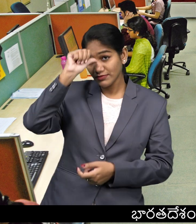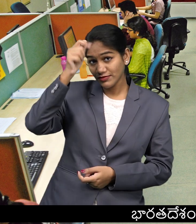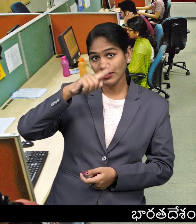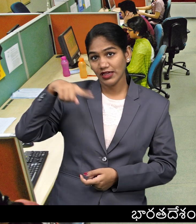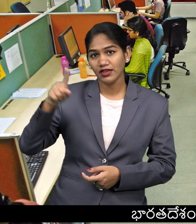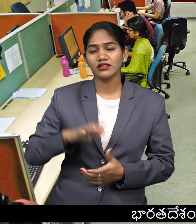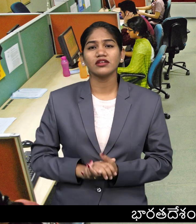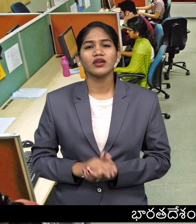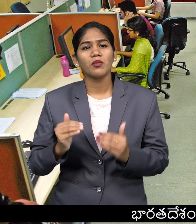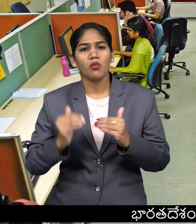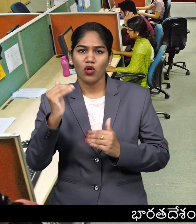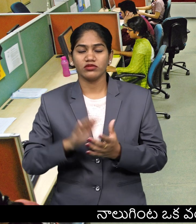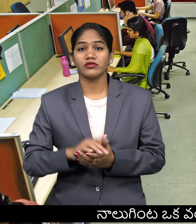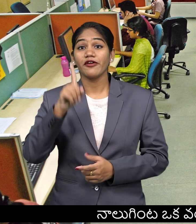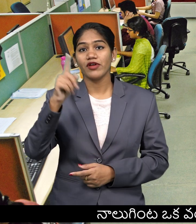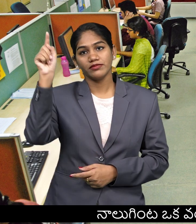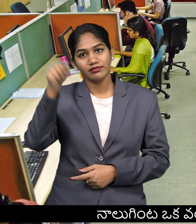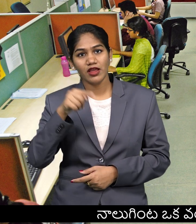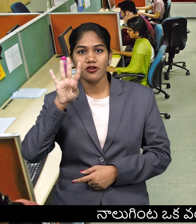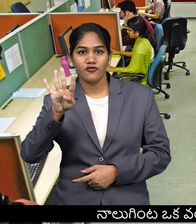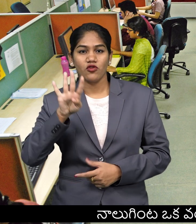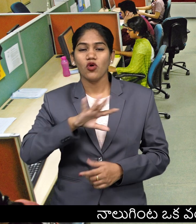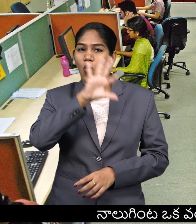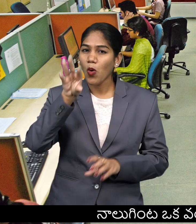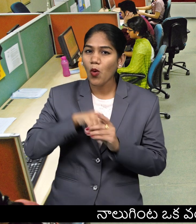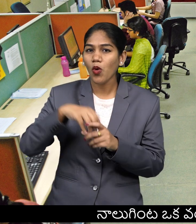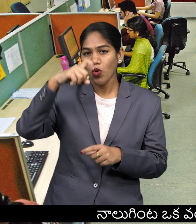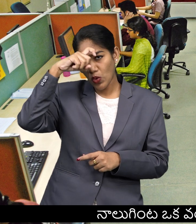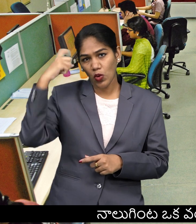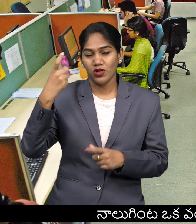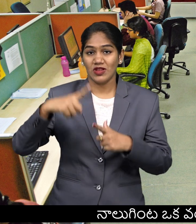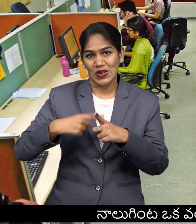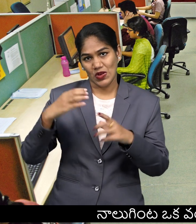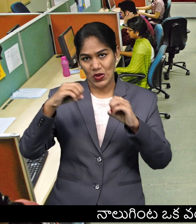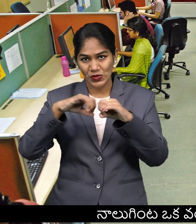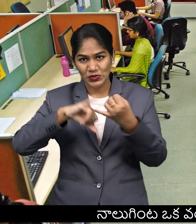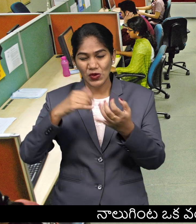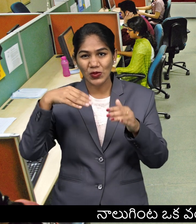భారతదేశంలో మొత్తం ఉద్యోగాలలో నాలుగింట ఒక వంతు సేవా రంగంలో ఉన్నాయి.